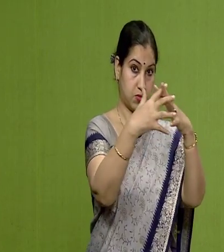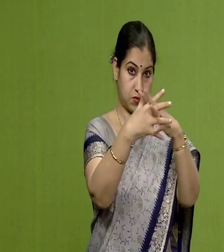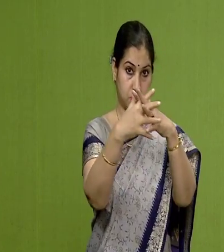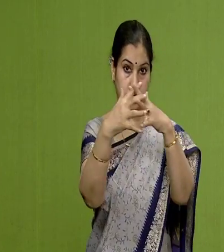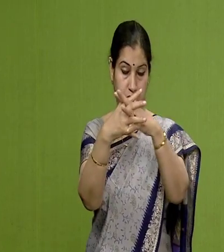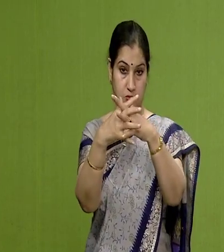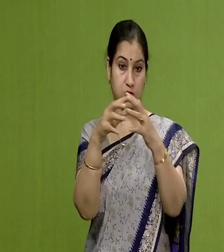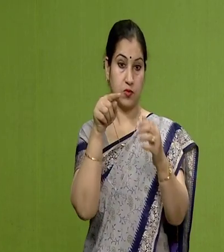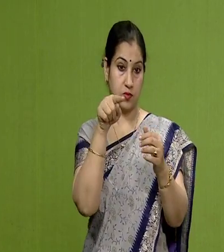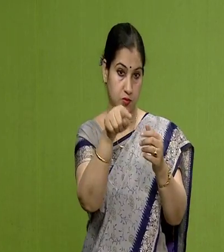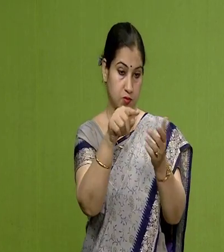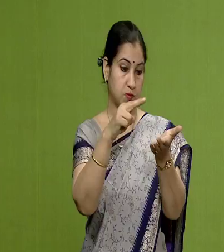website